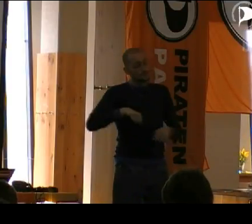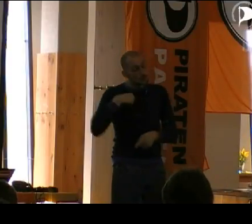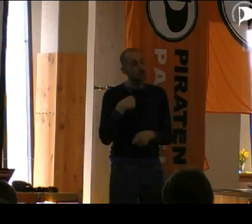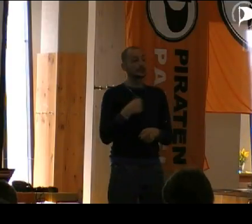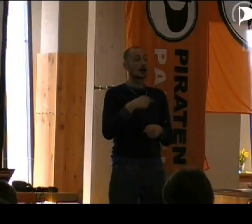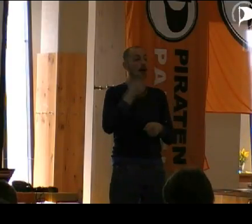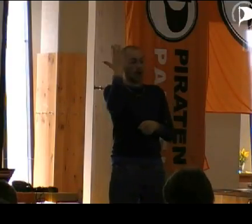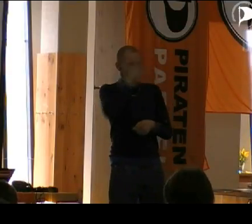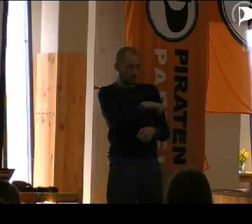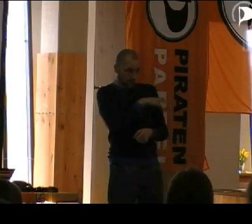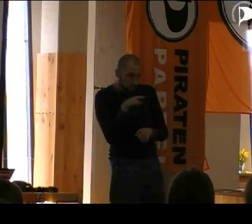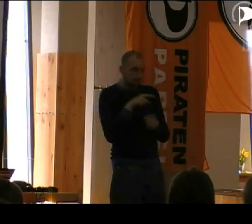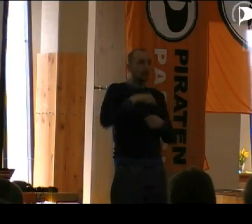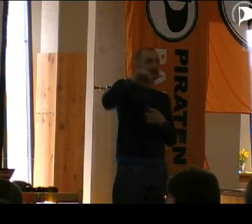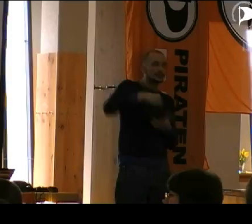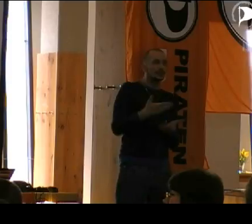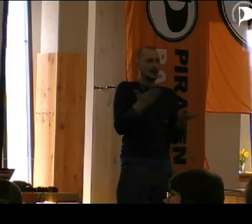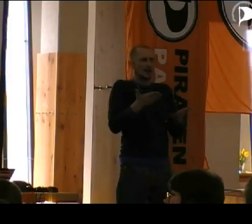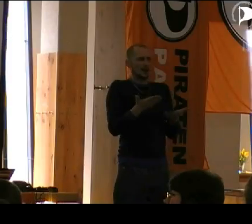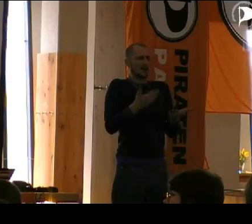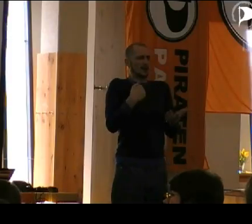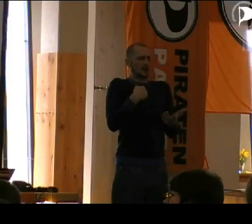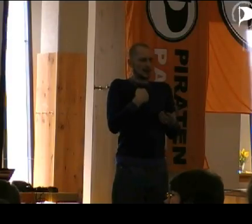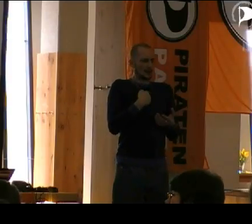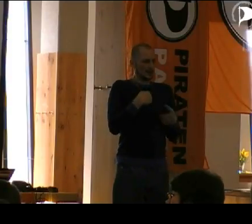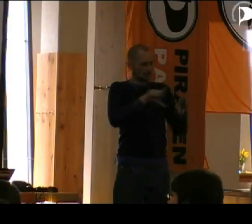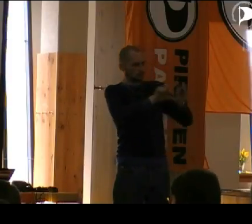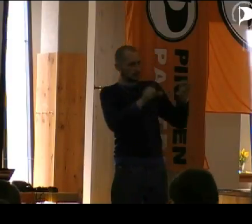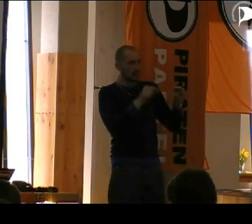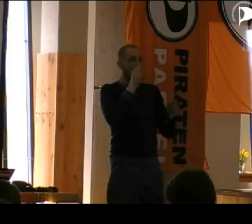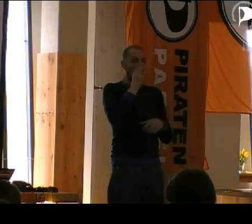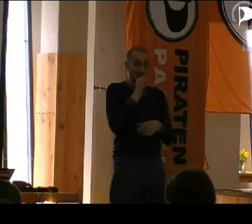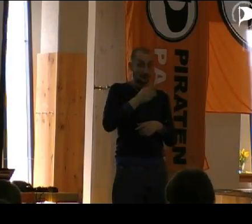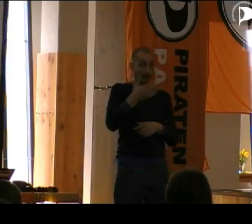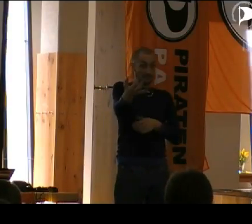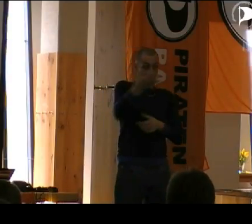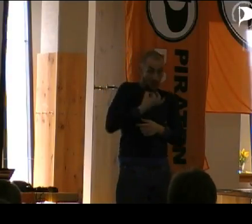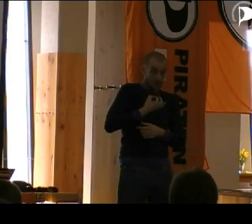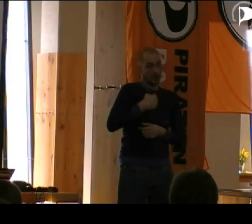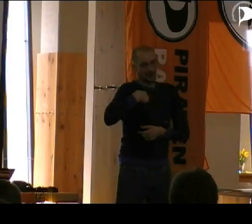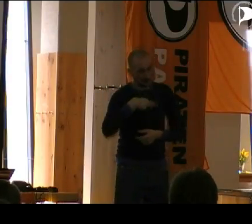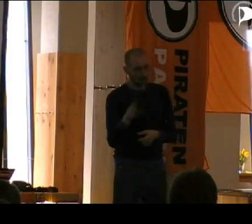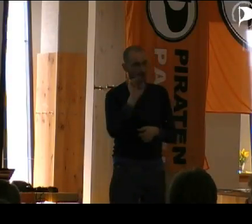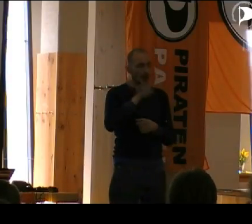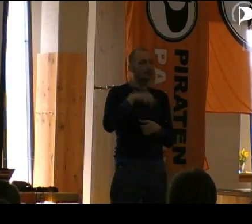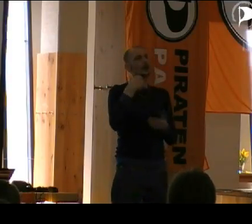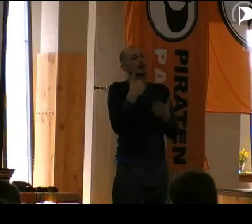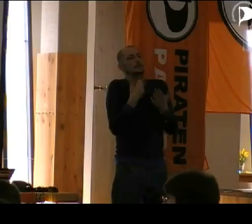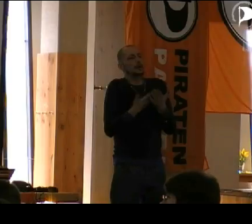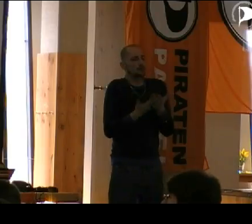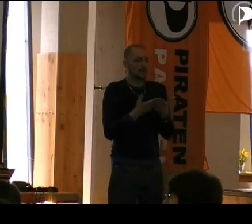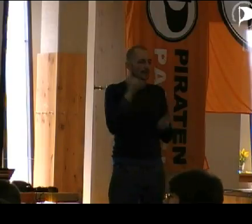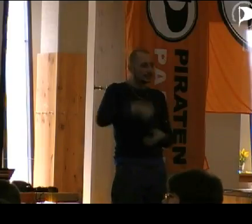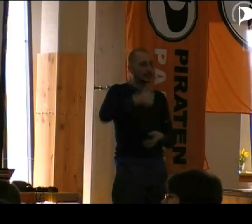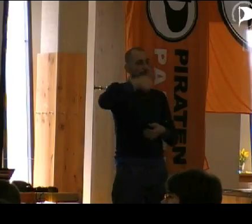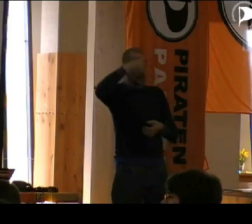systems im auge gehabt konnte erst beantworten anfragen stellen das was jetzt natürlich auch gerade im hinblick auf nach berlin